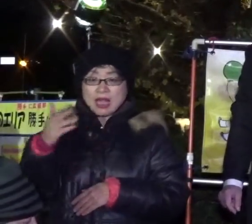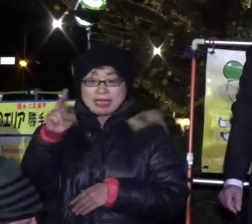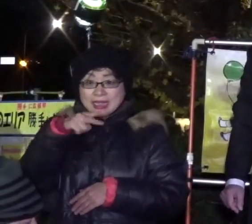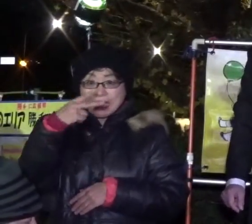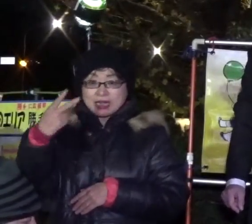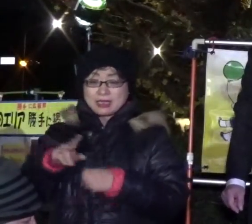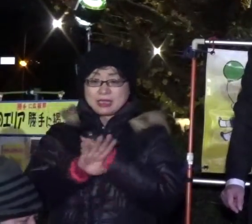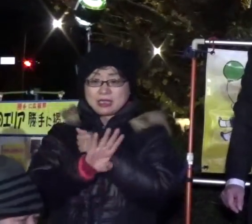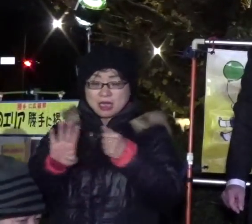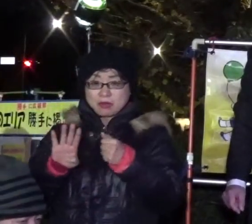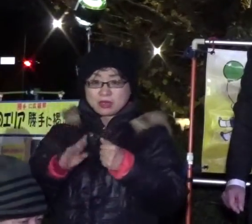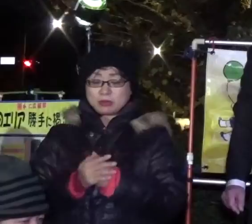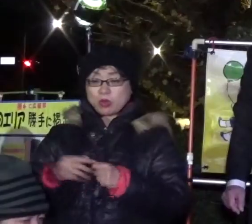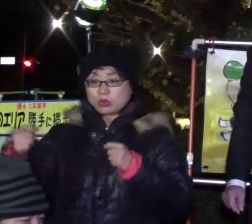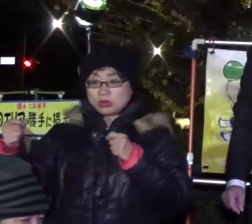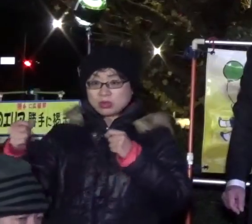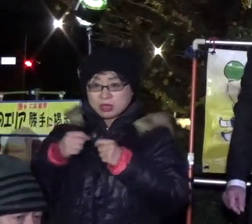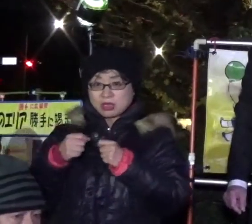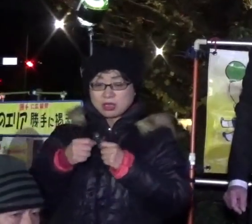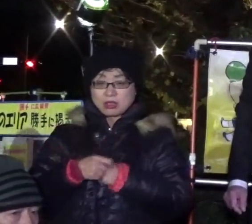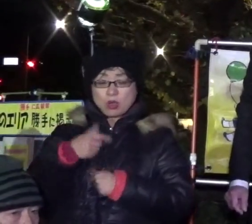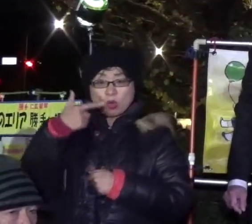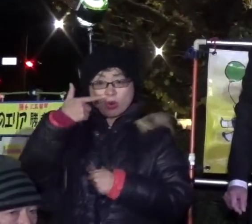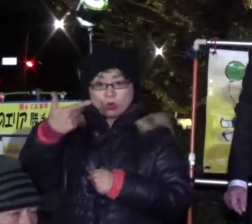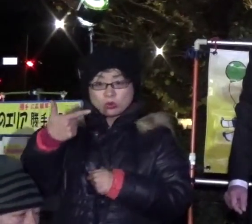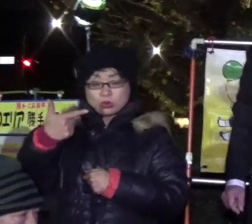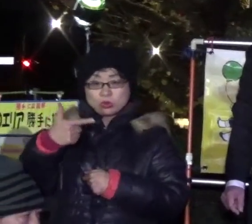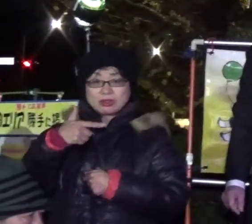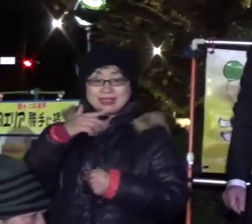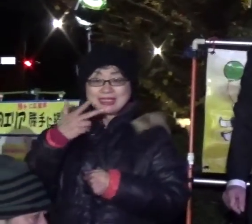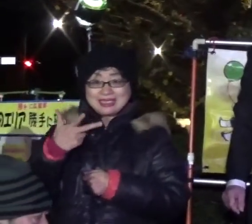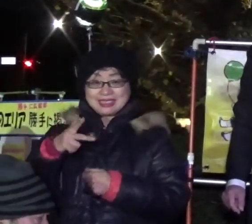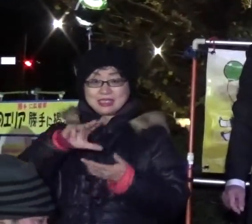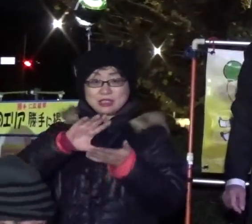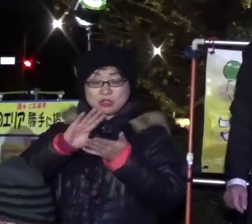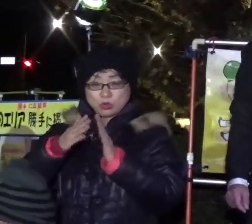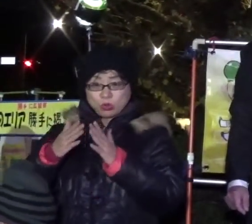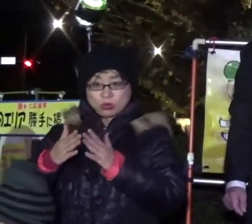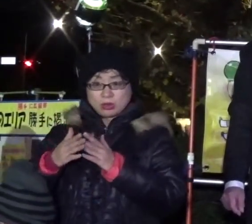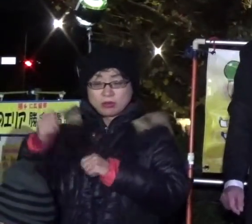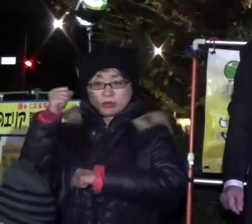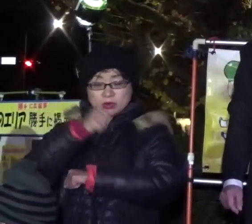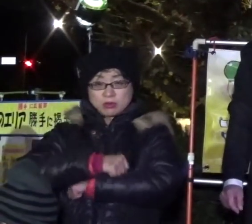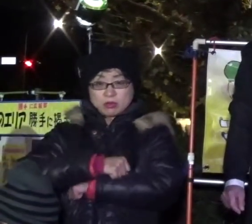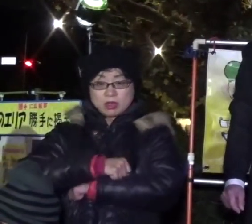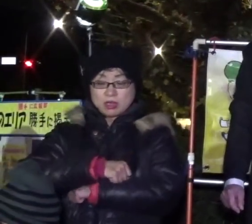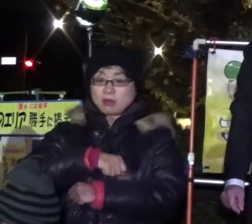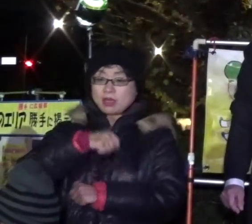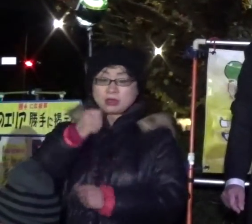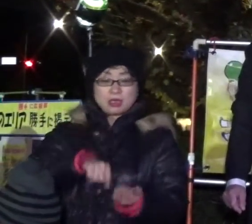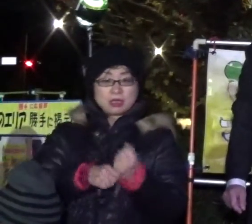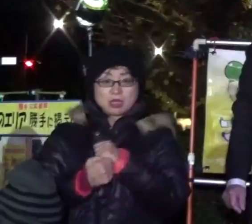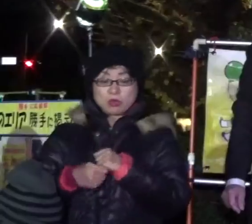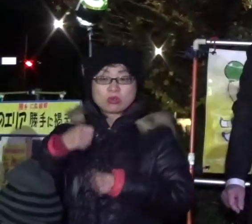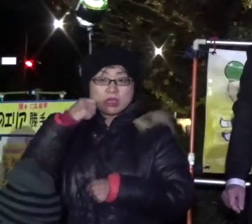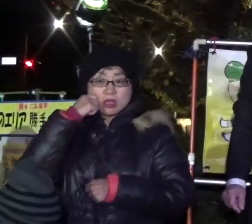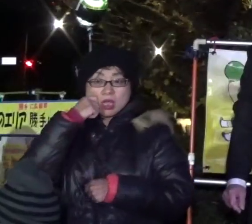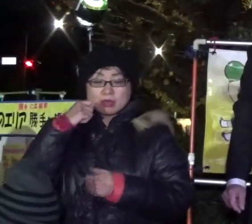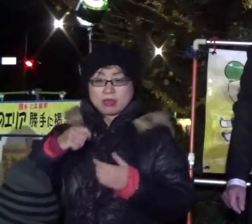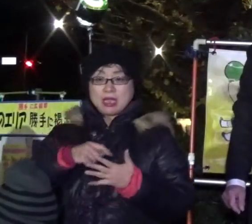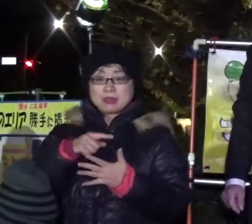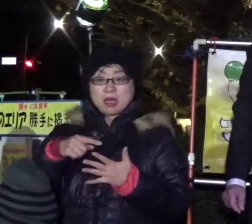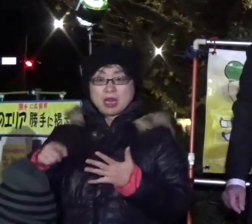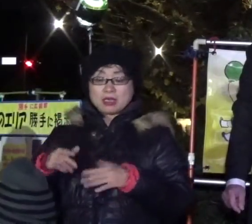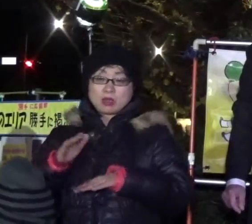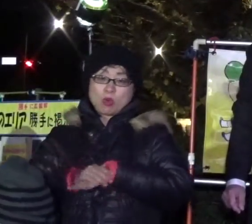も近隣の6市長さんたちが合意をしなければ再稼働できないという茨城方式